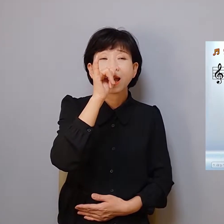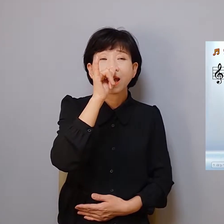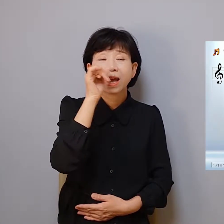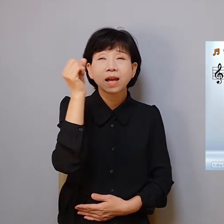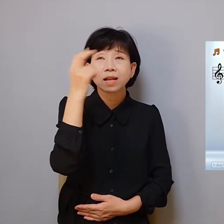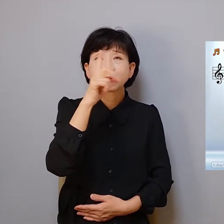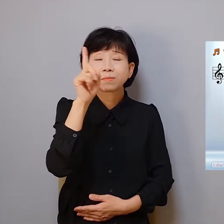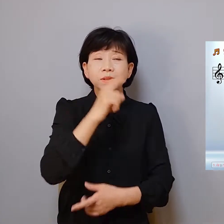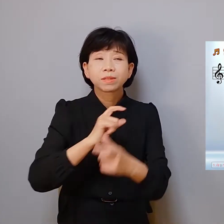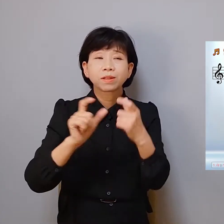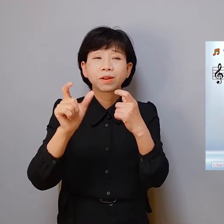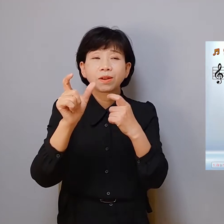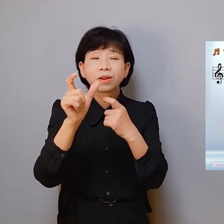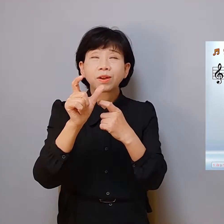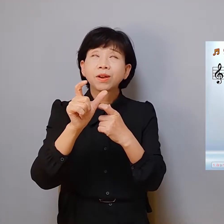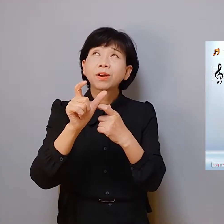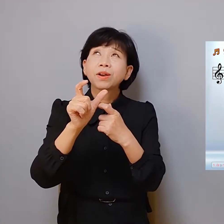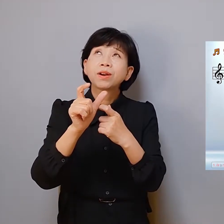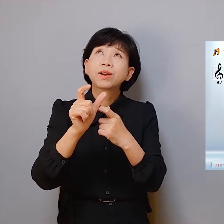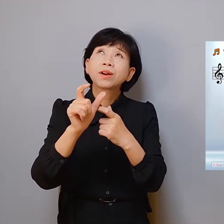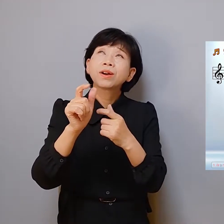문을 여소서